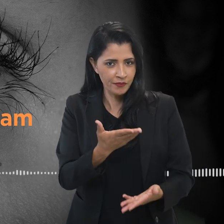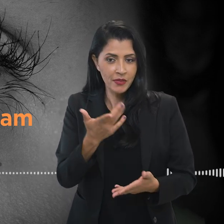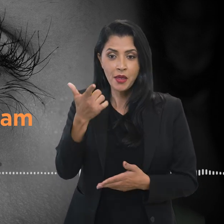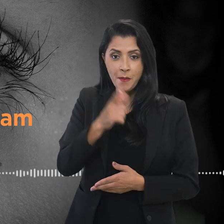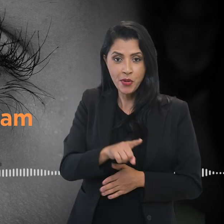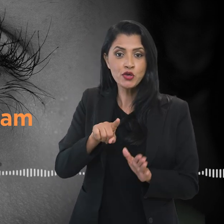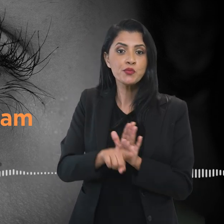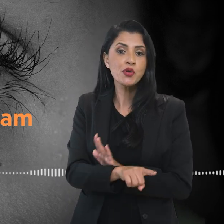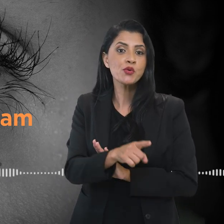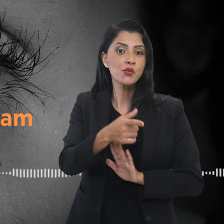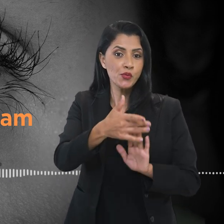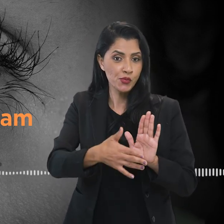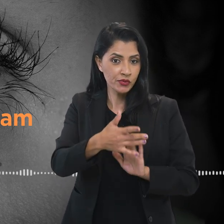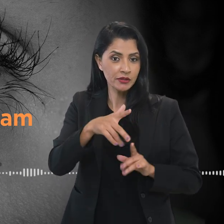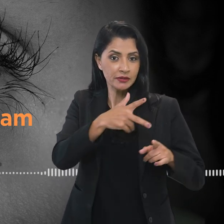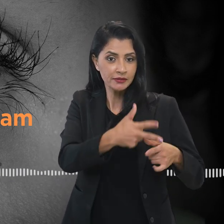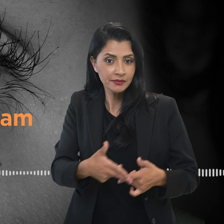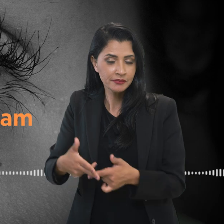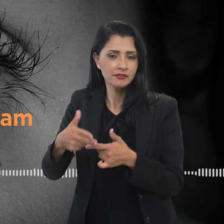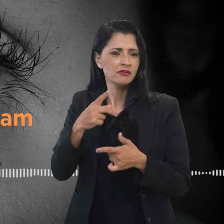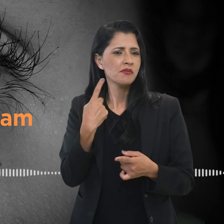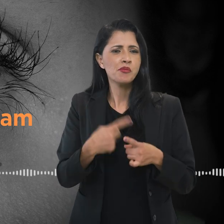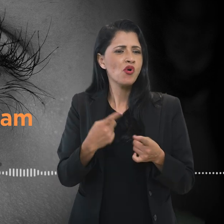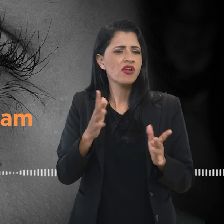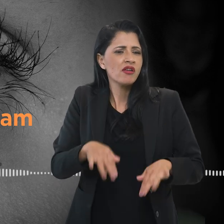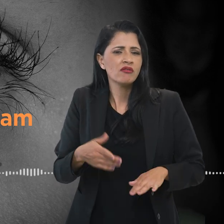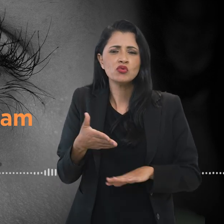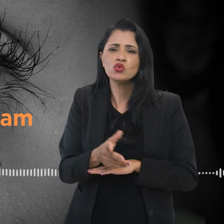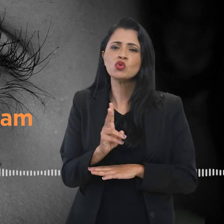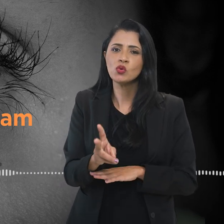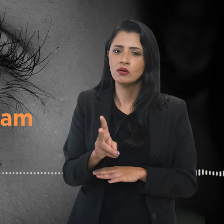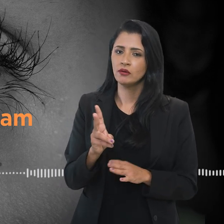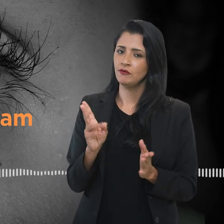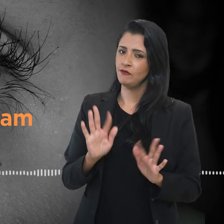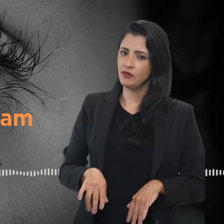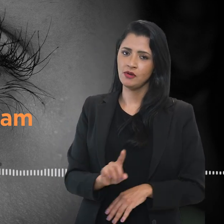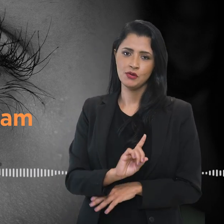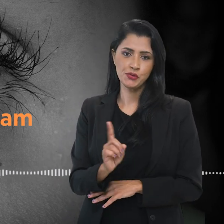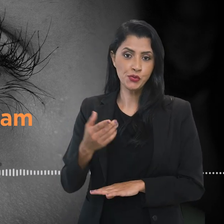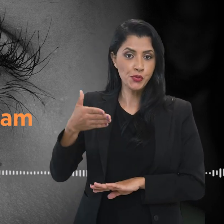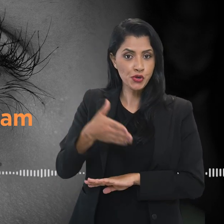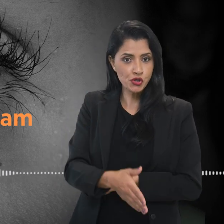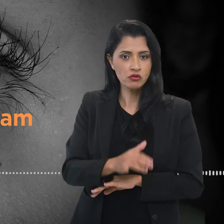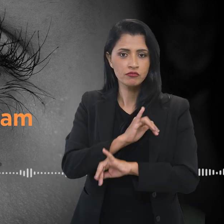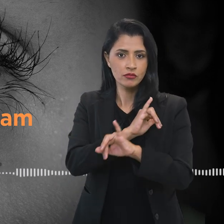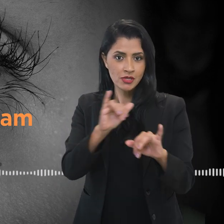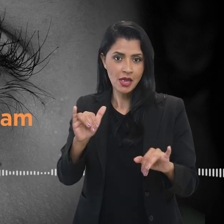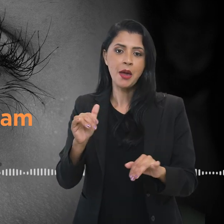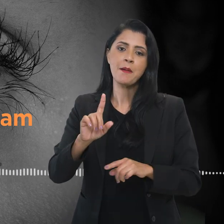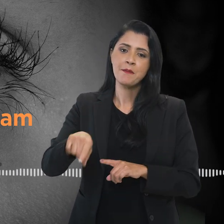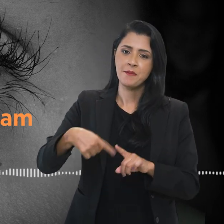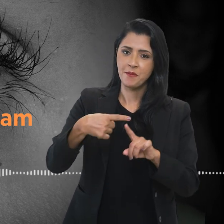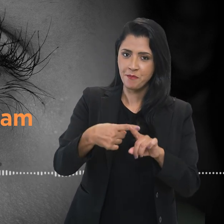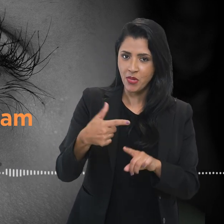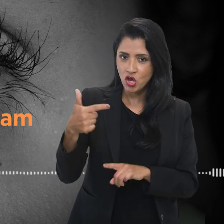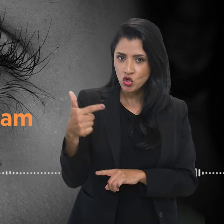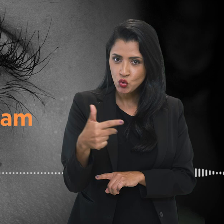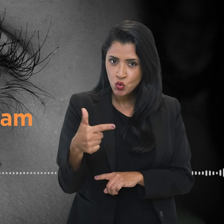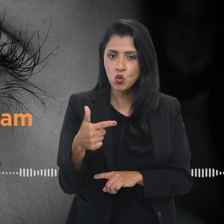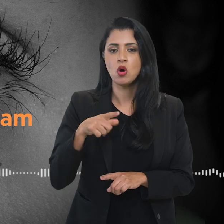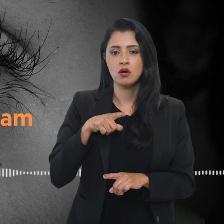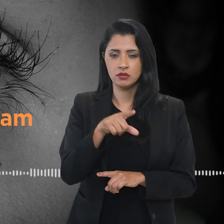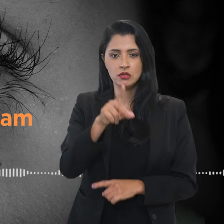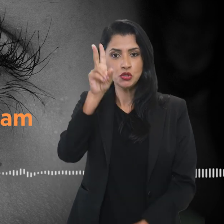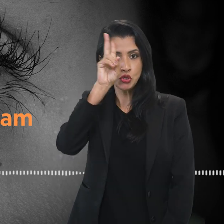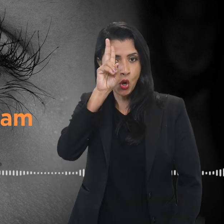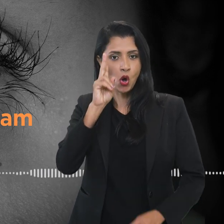aí a pergunta, editor. Se terminou, o que a gente está fazendo aqui? Não terminou, né? A gente está aqui para anunciar mais duas temporadas de Histórias Raras.